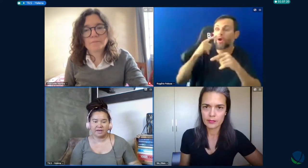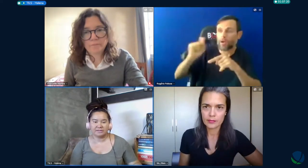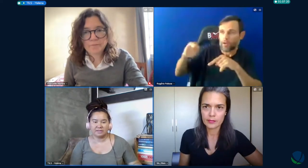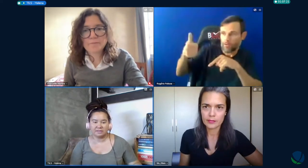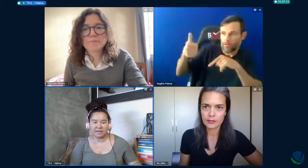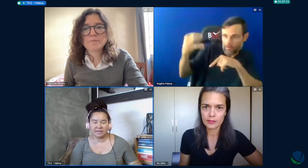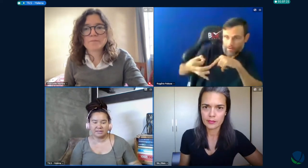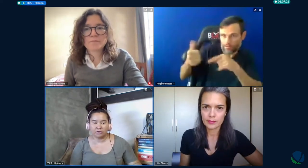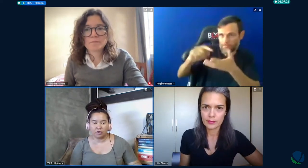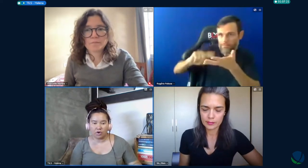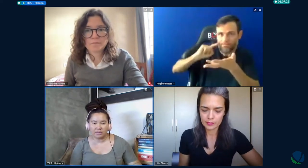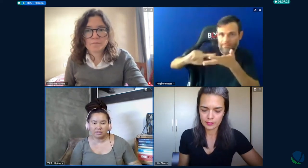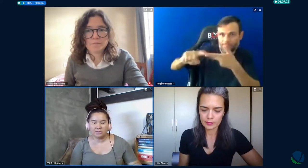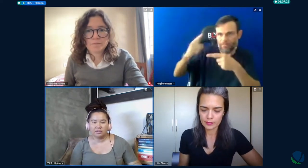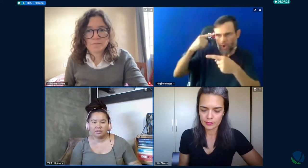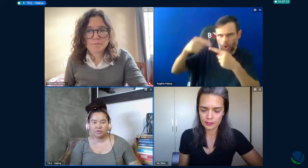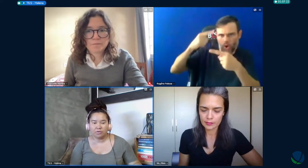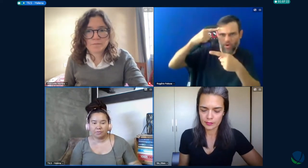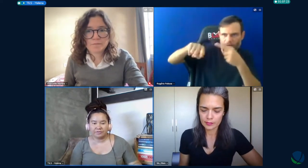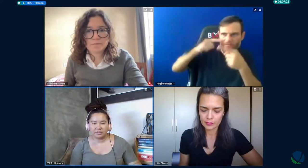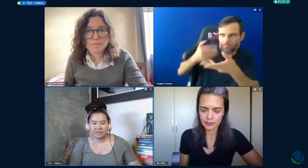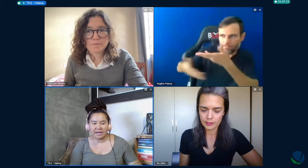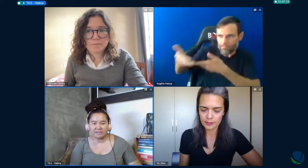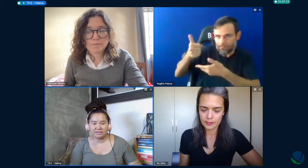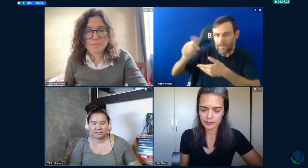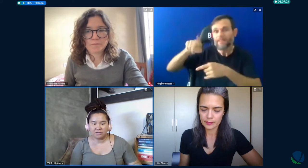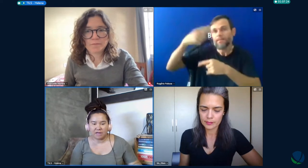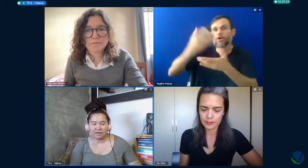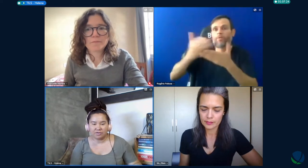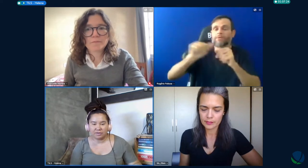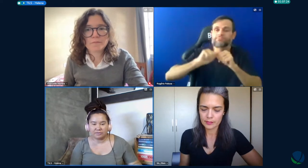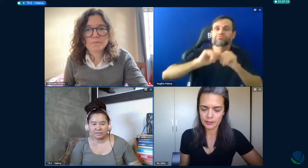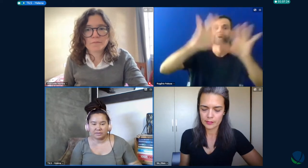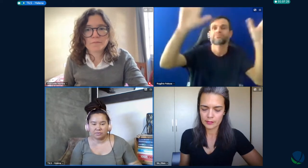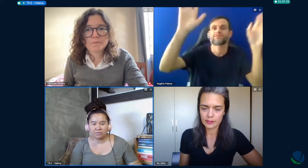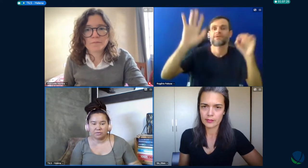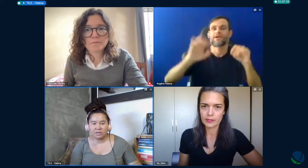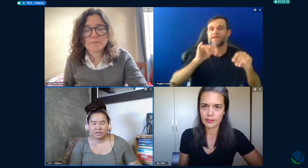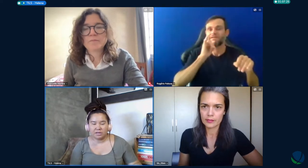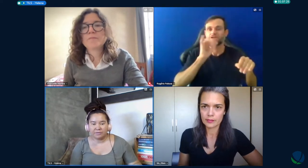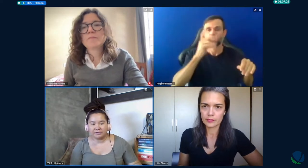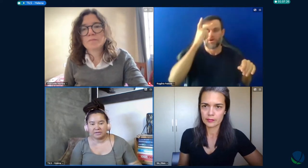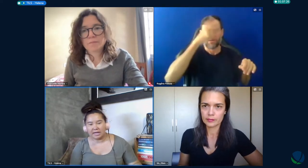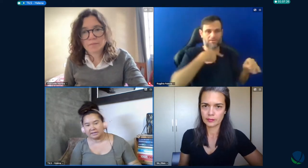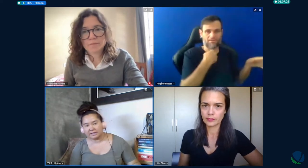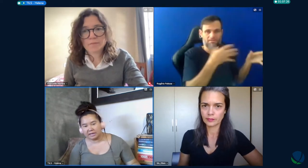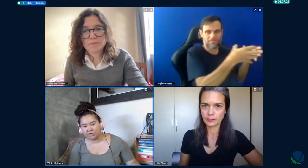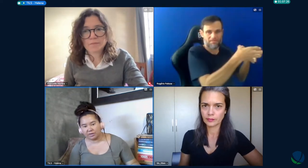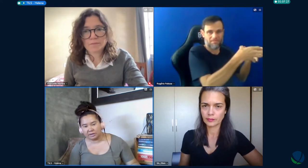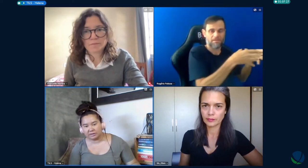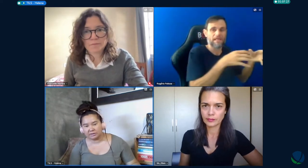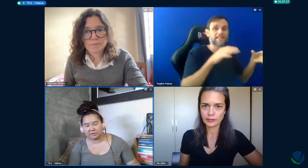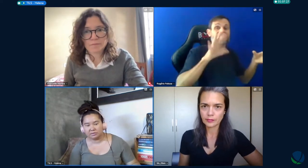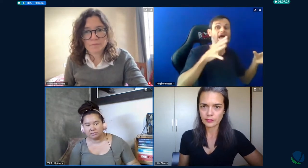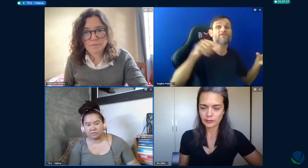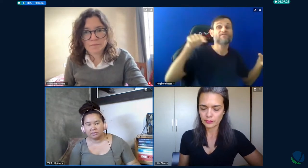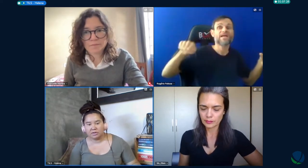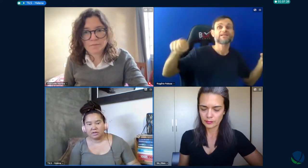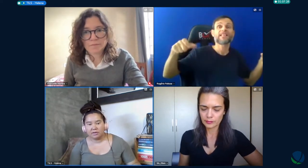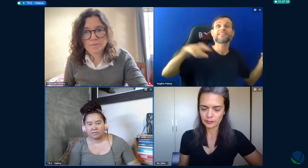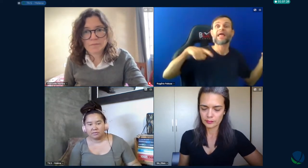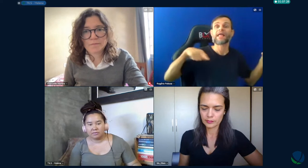Quando tem essa troca com profissionais da área de tradução e profissionais da área de